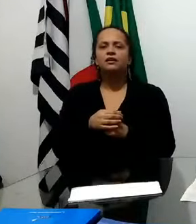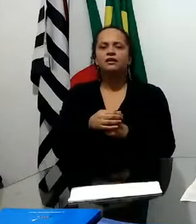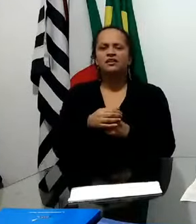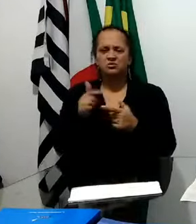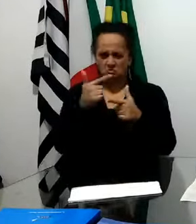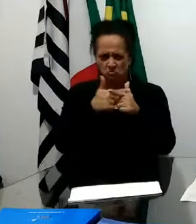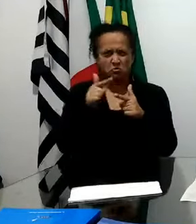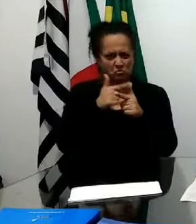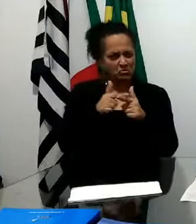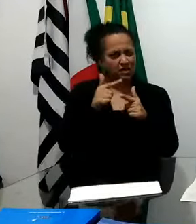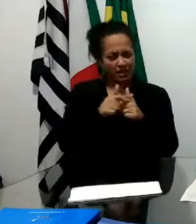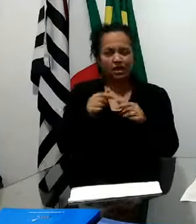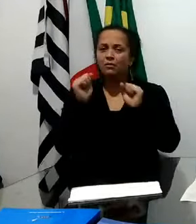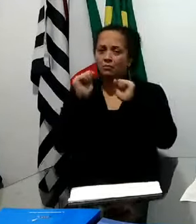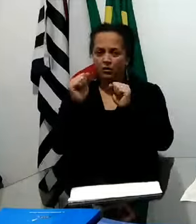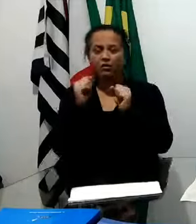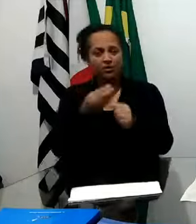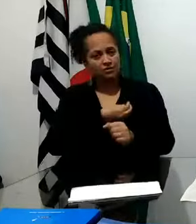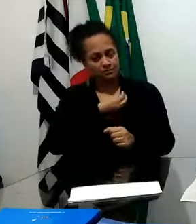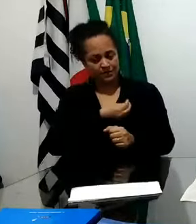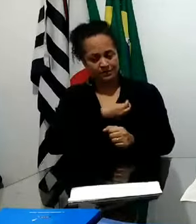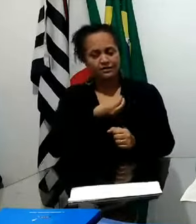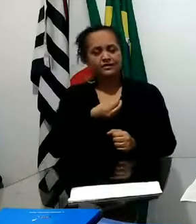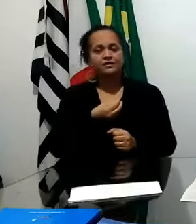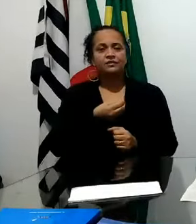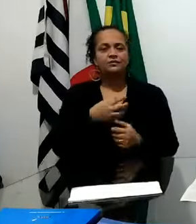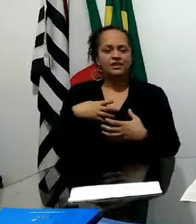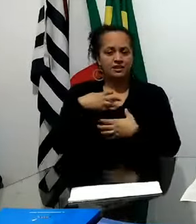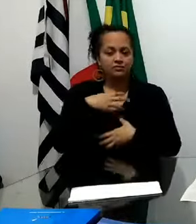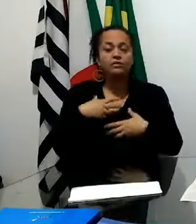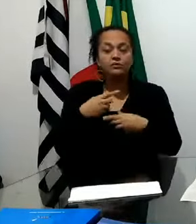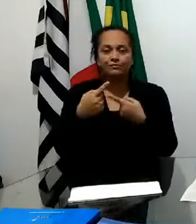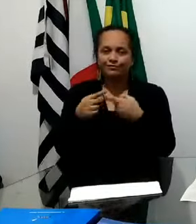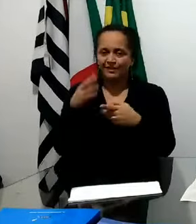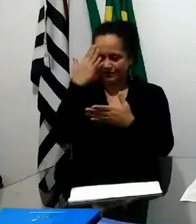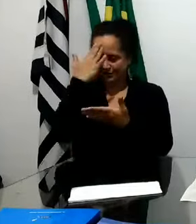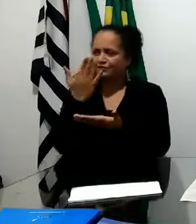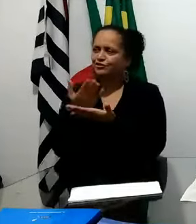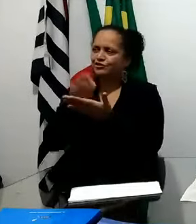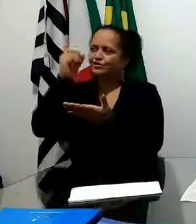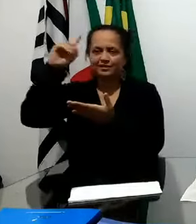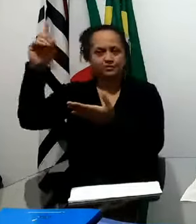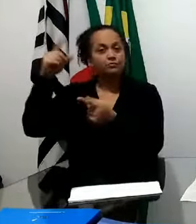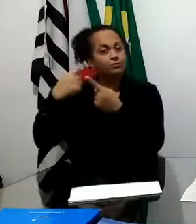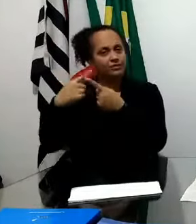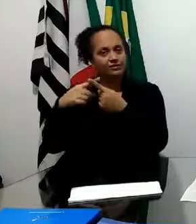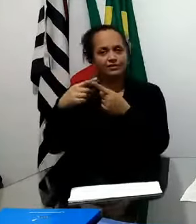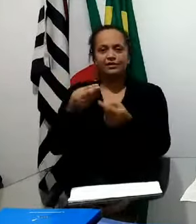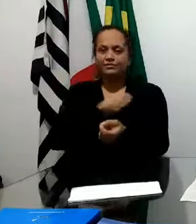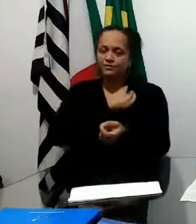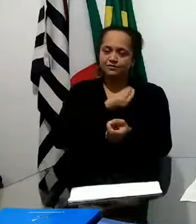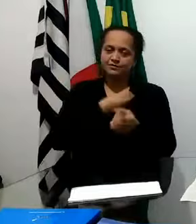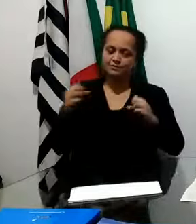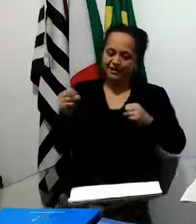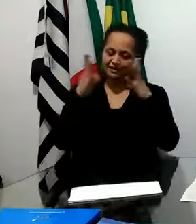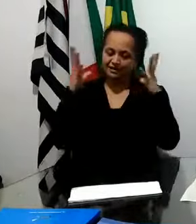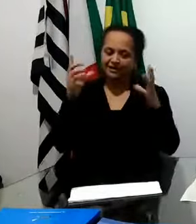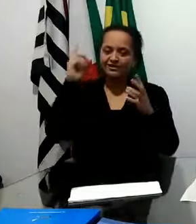até mesmo dentro do nosso contexto familiar, vivemos o melhor de Deus, os milagres de Deus. O que a gente não pode é